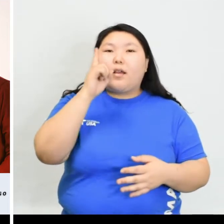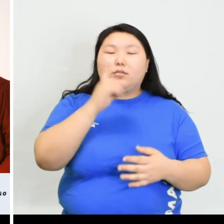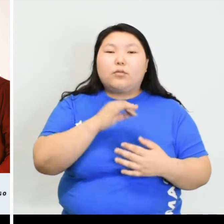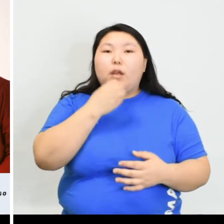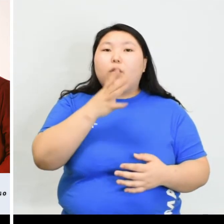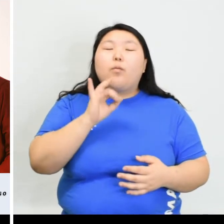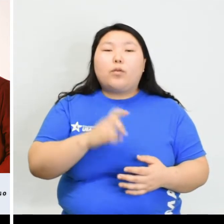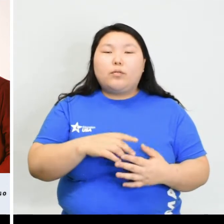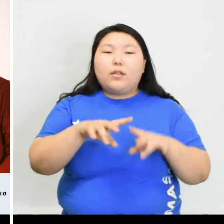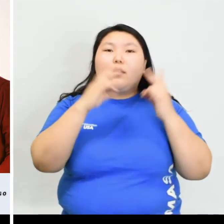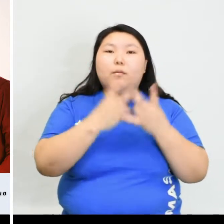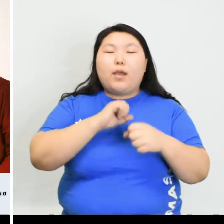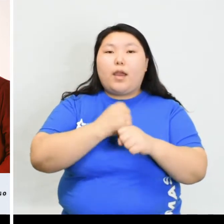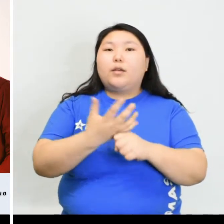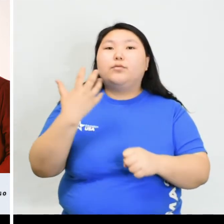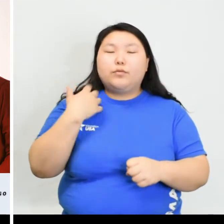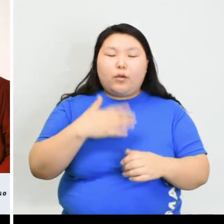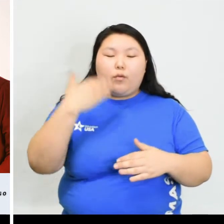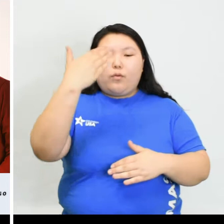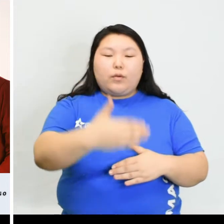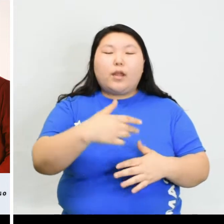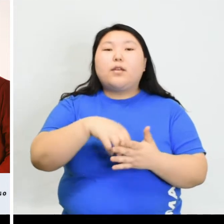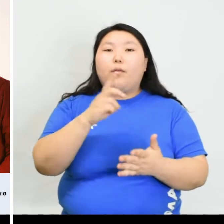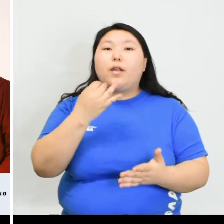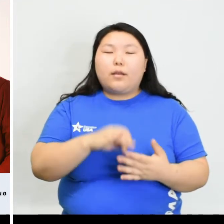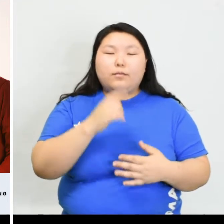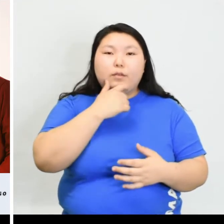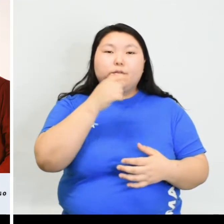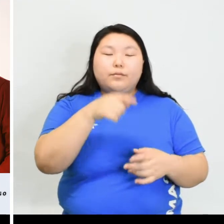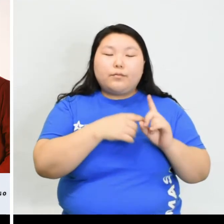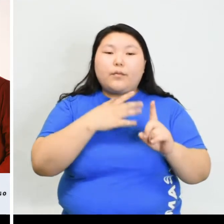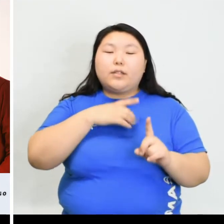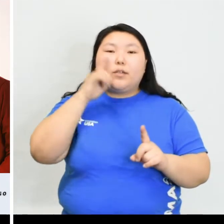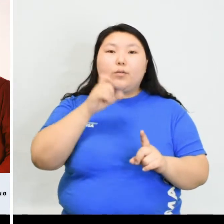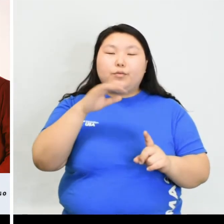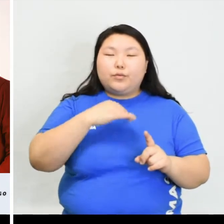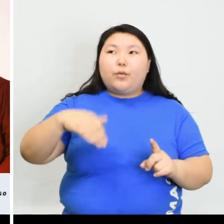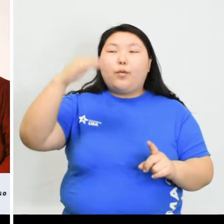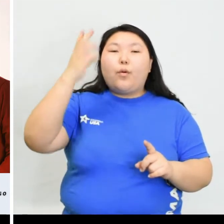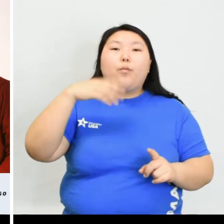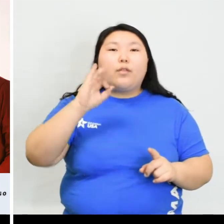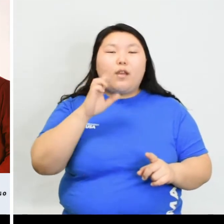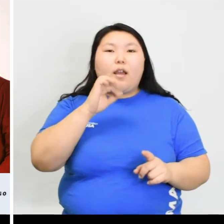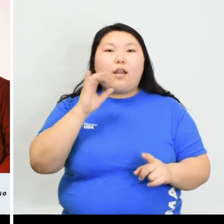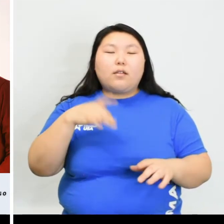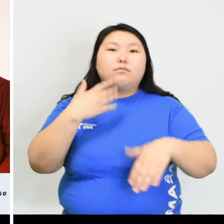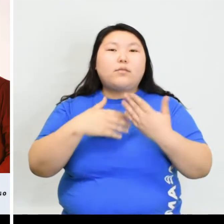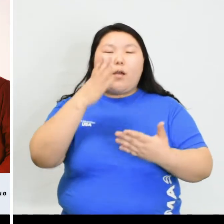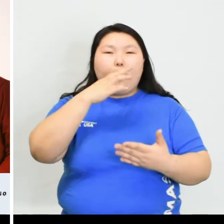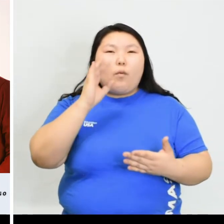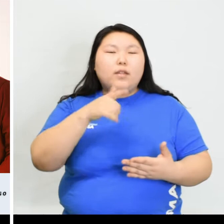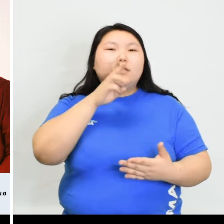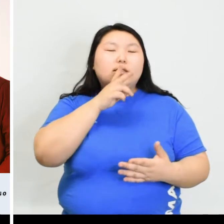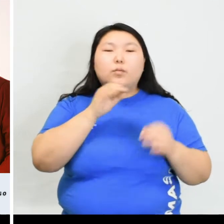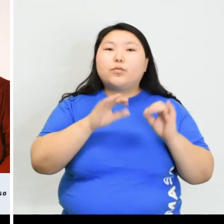бол нийгмийн хариуцлага уртаа тавьж явж байгаарэ. Чи ихэвчлэн манай залуучууд том болоод мундаг карьер хөгөөд хичнээн мундаг цалинтай болсон ч